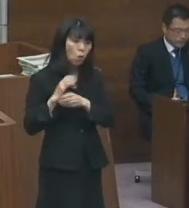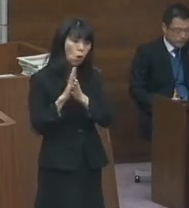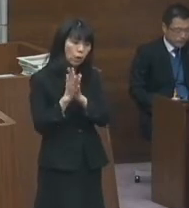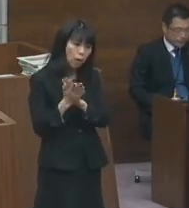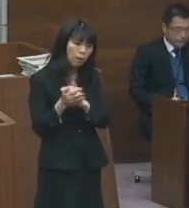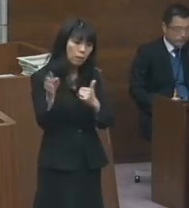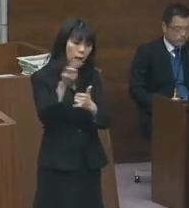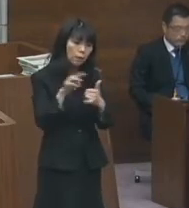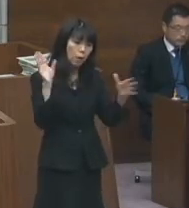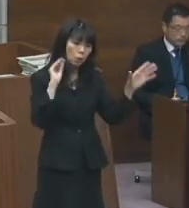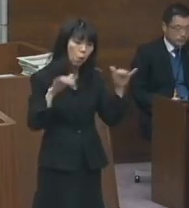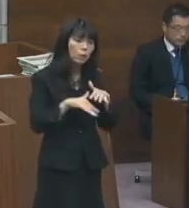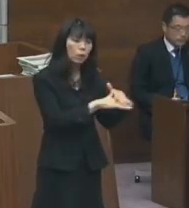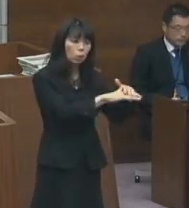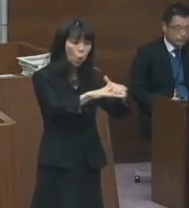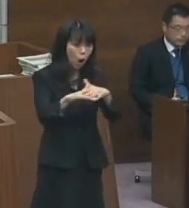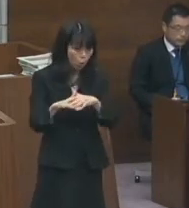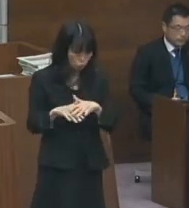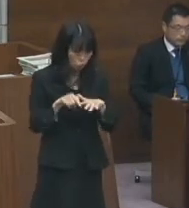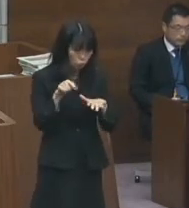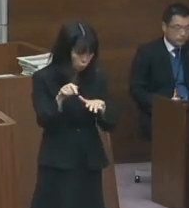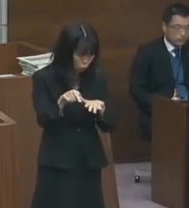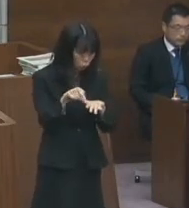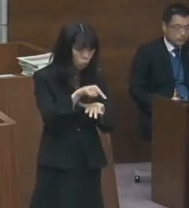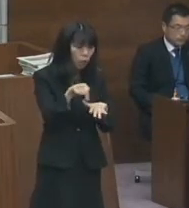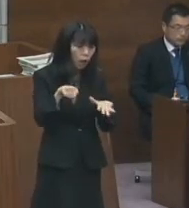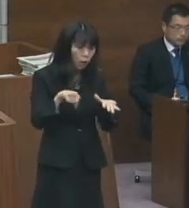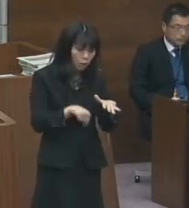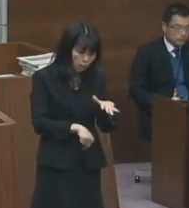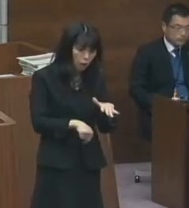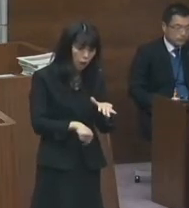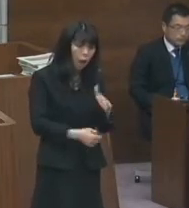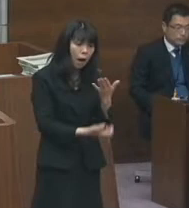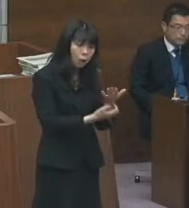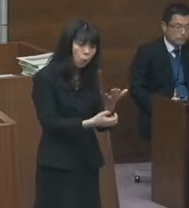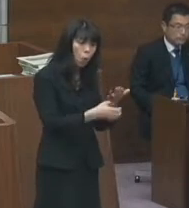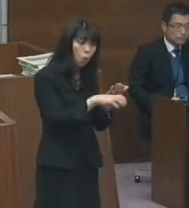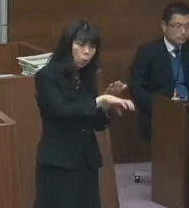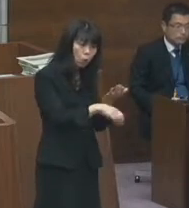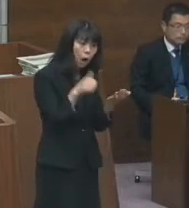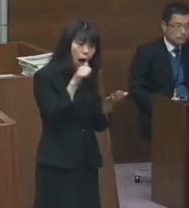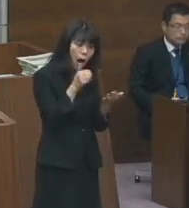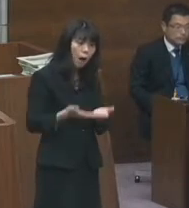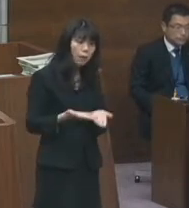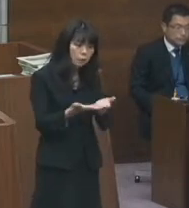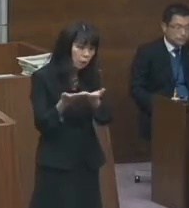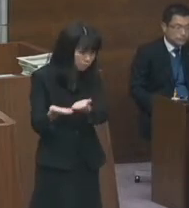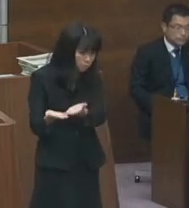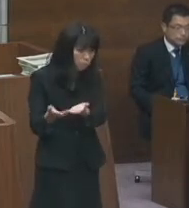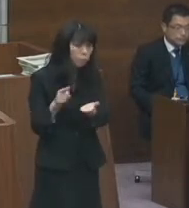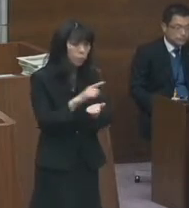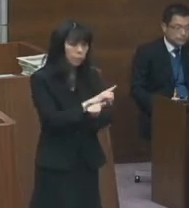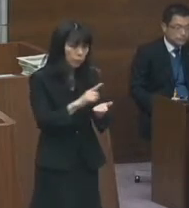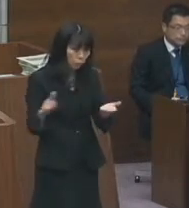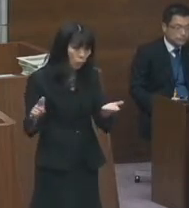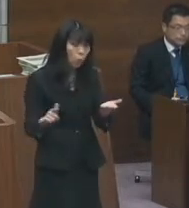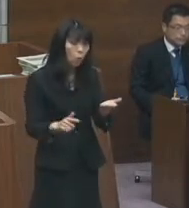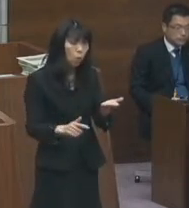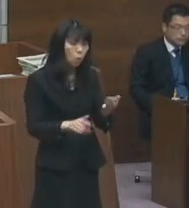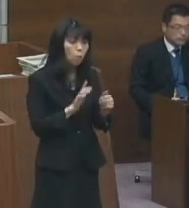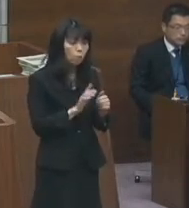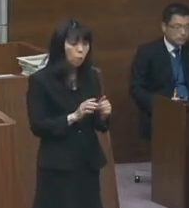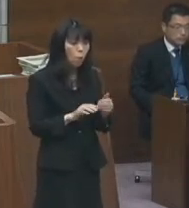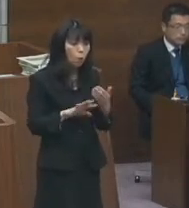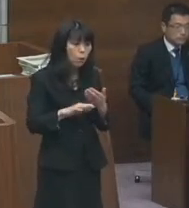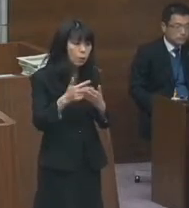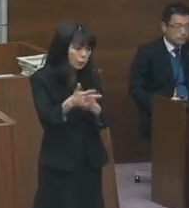ークシステム等の運用を通じて、火葬場の斡旋または提供について、県が市長に対し応援でき